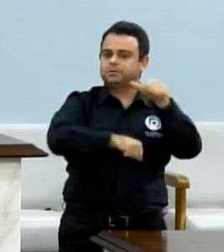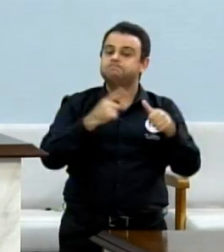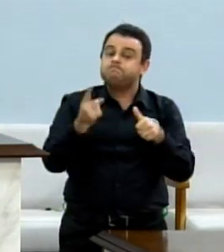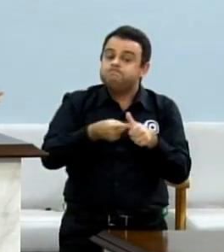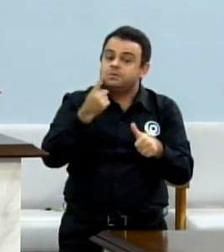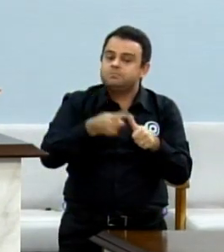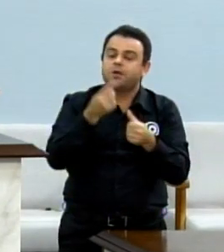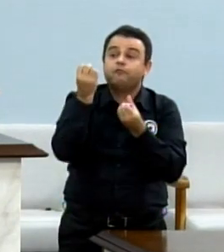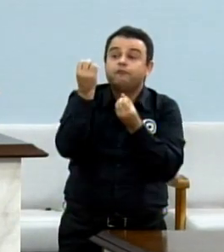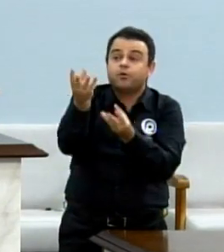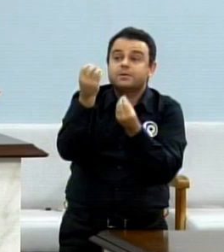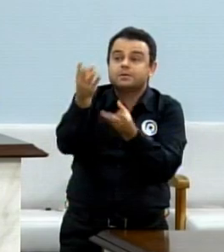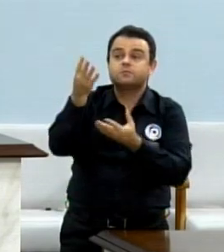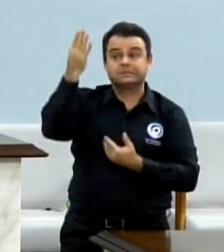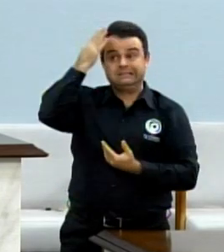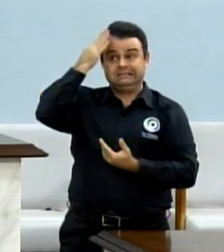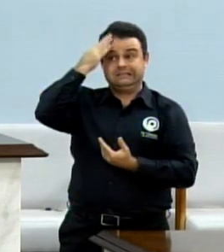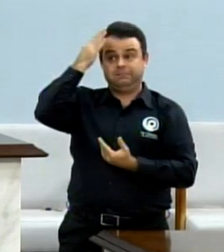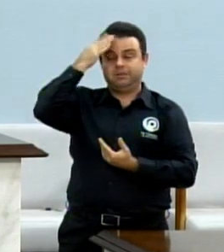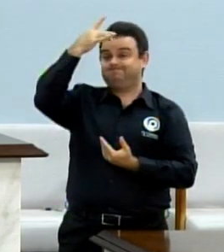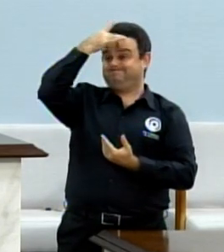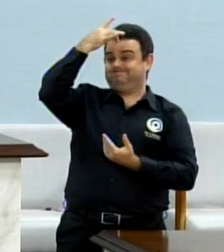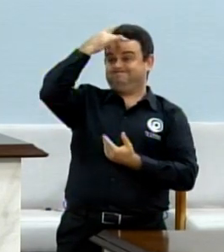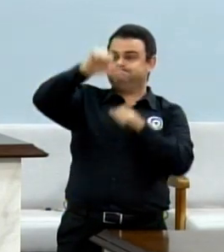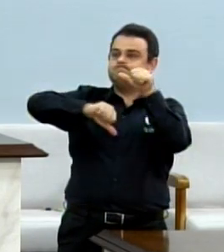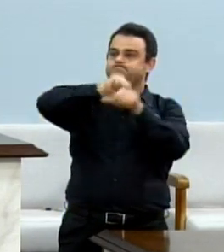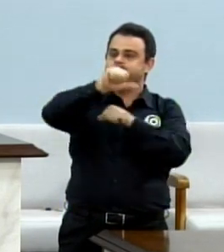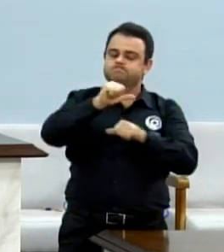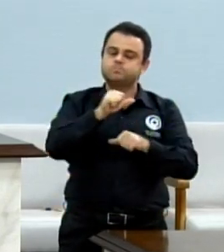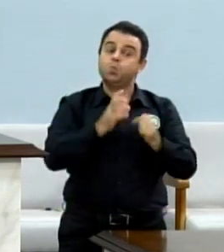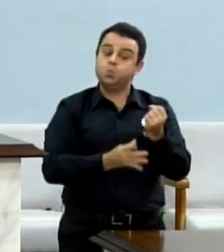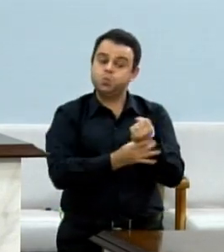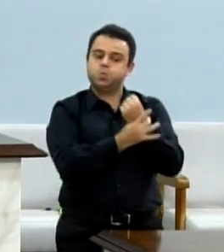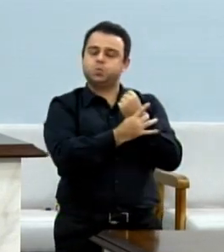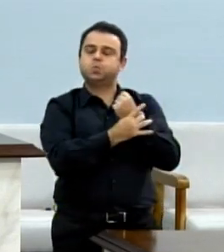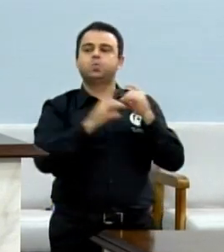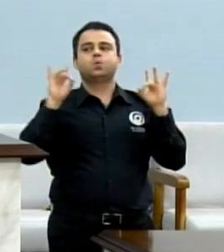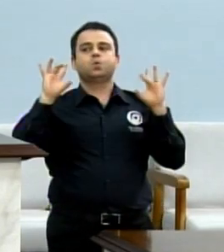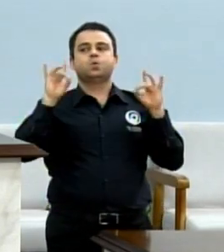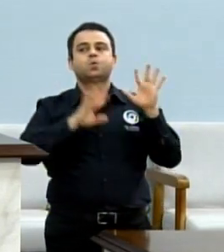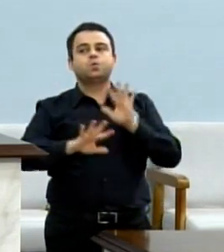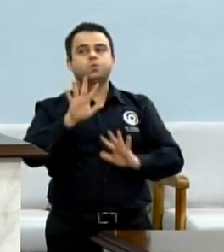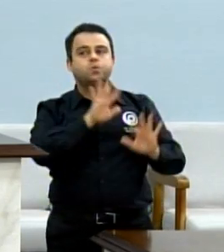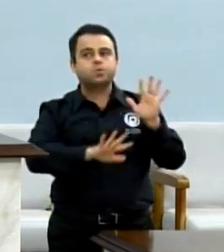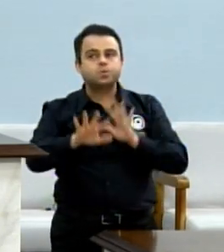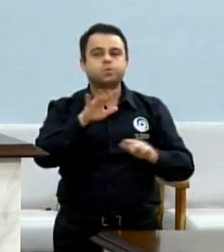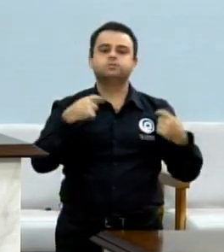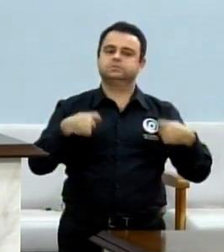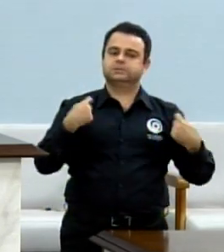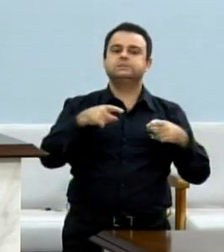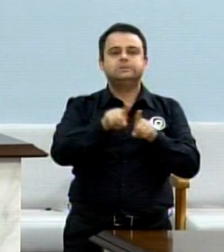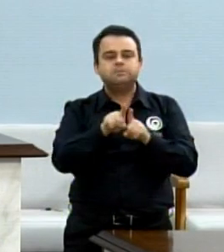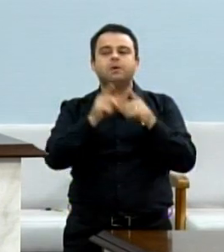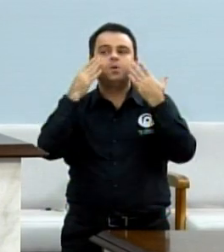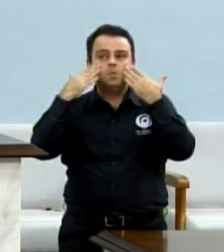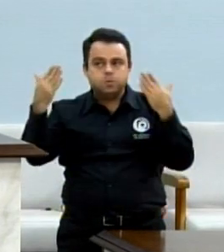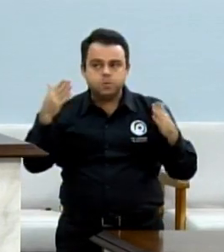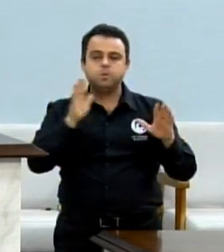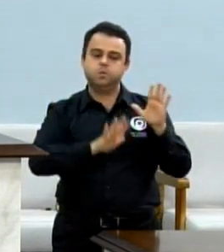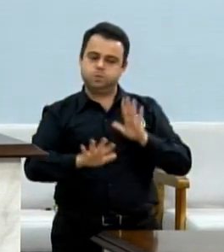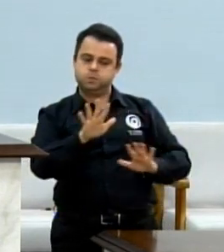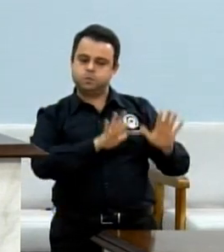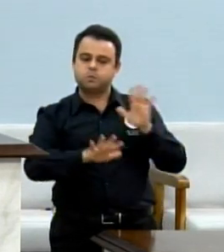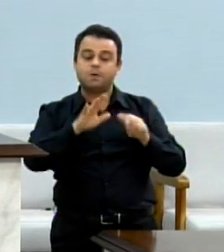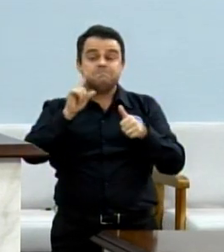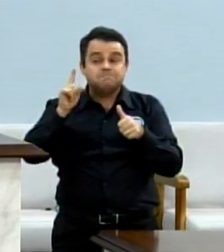tivermos a cultura de segurança, que é o que as pessoas prezam aqui da gente, né? Segurança, transparência. Se não tivermos a